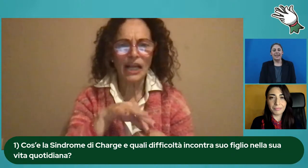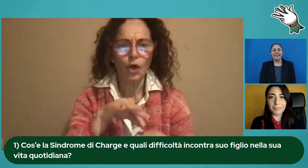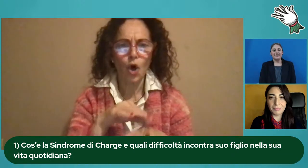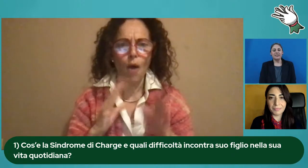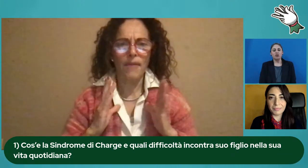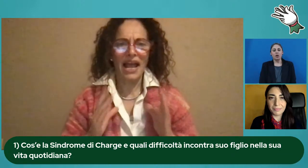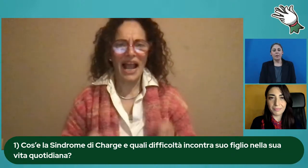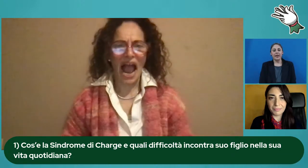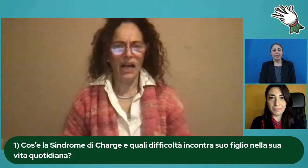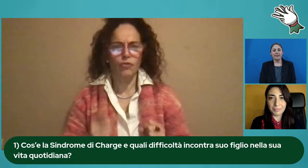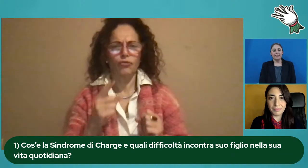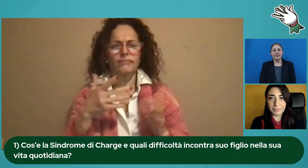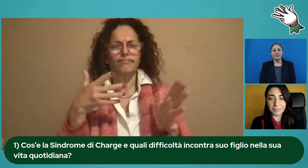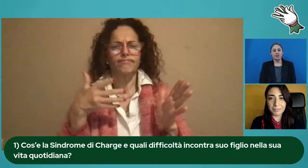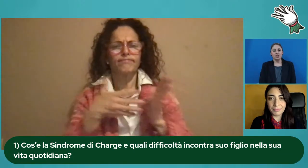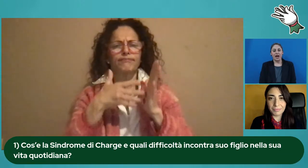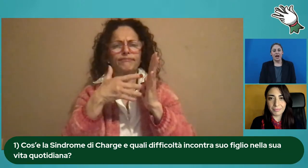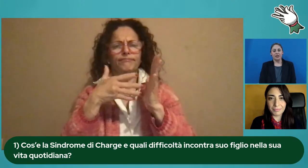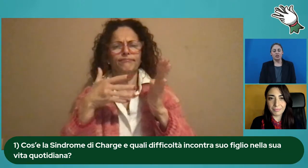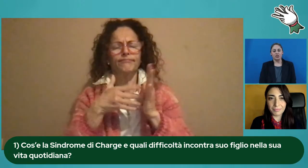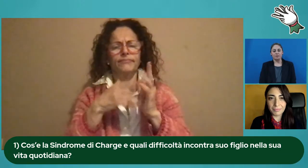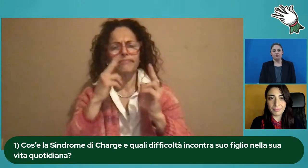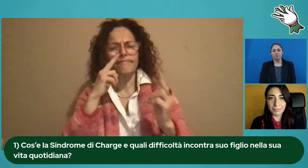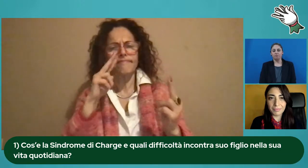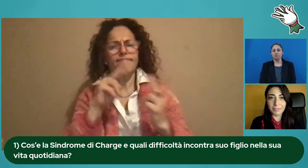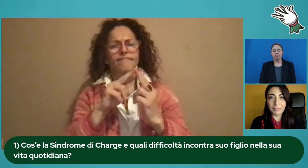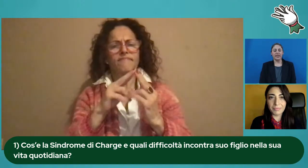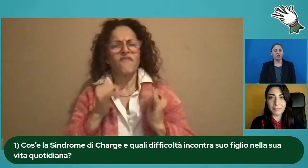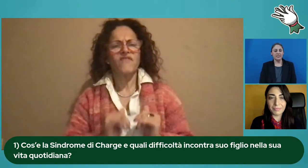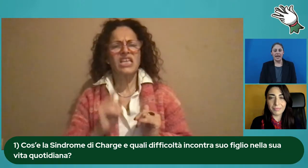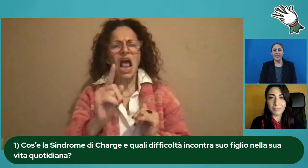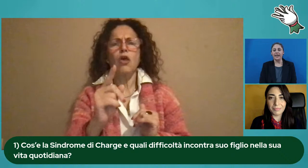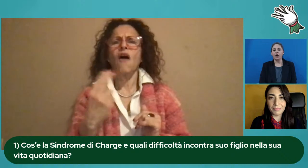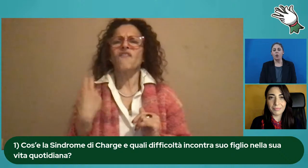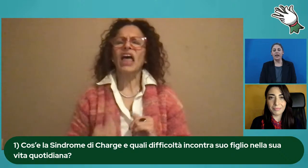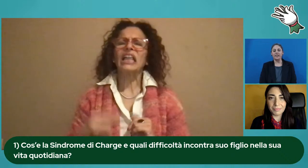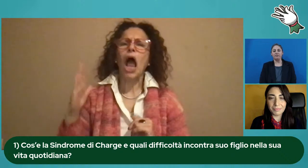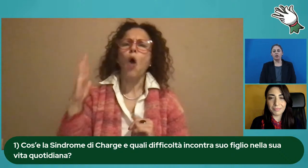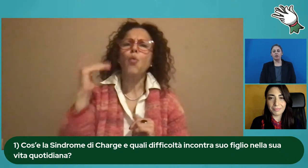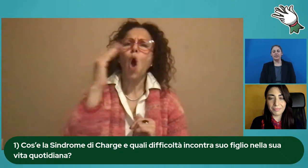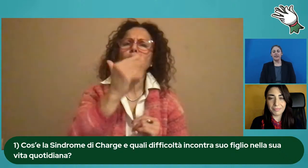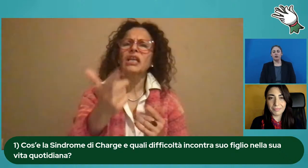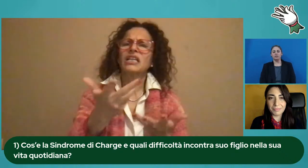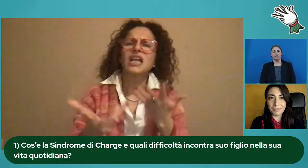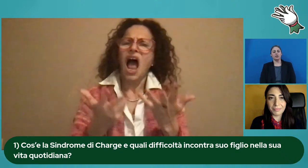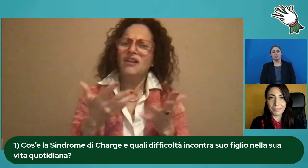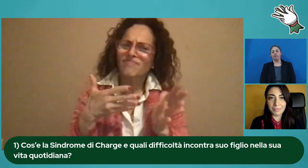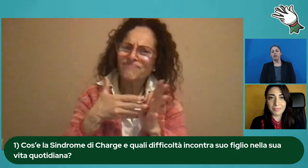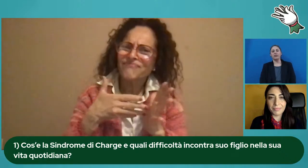La sindrome di Charge. Che cos'è e quali difficoltà incontra suo figlio nella